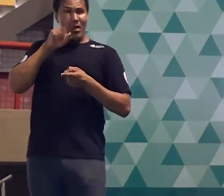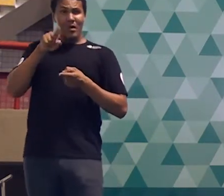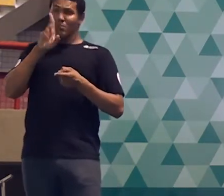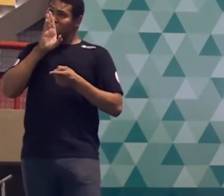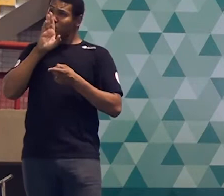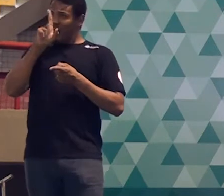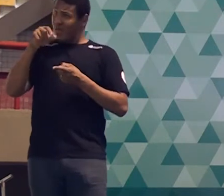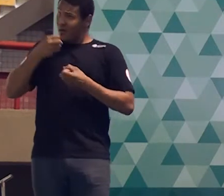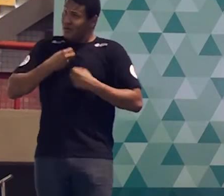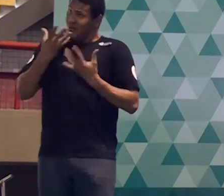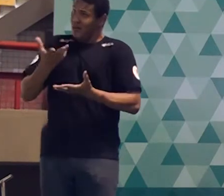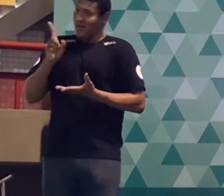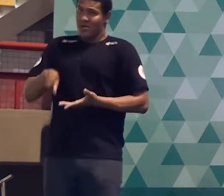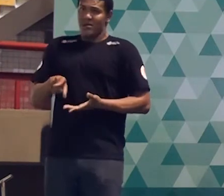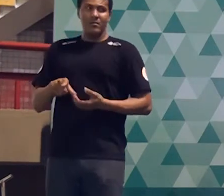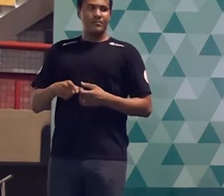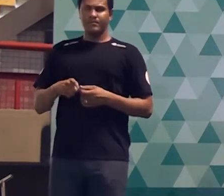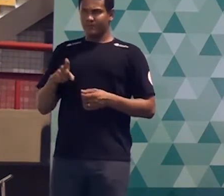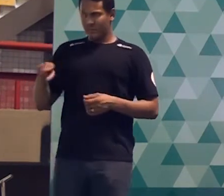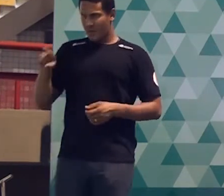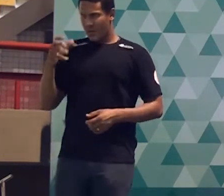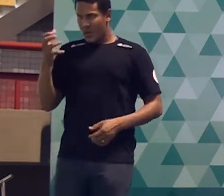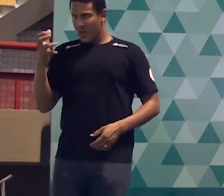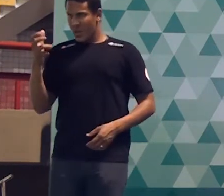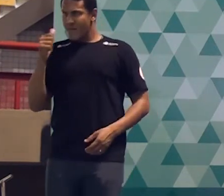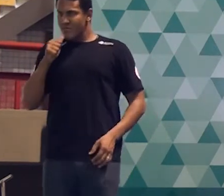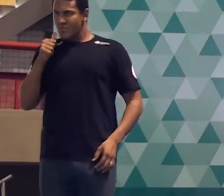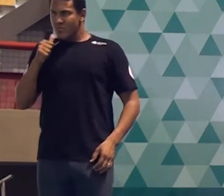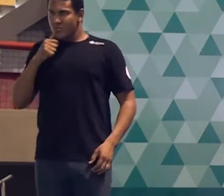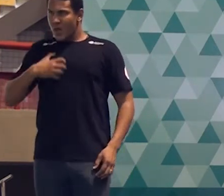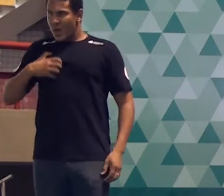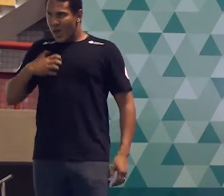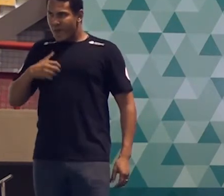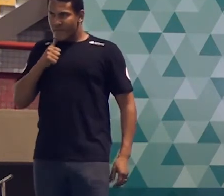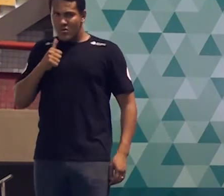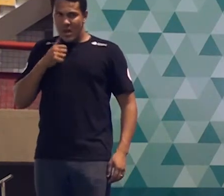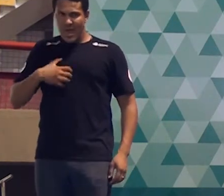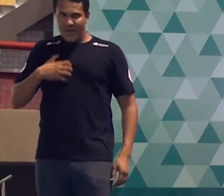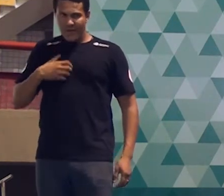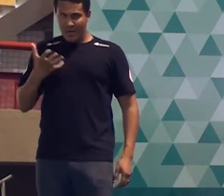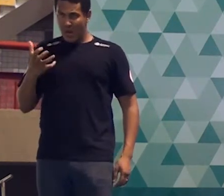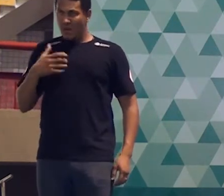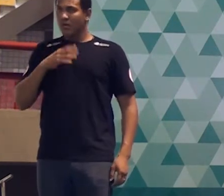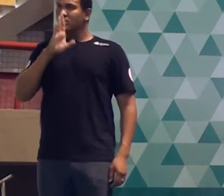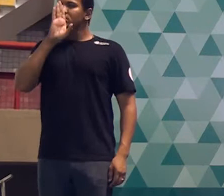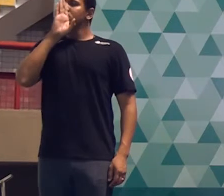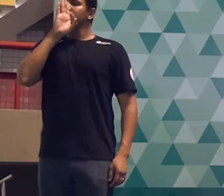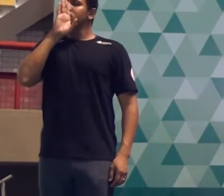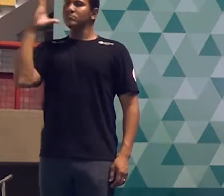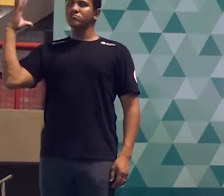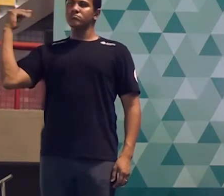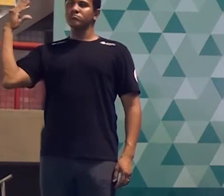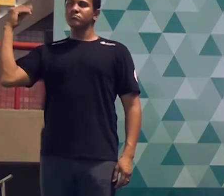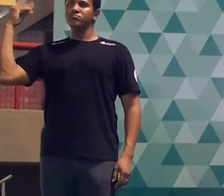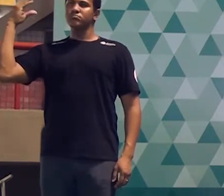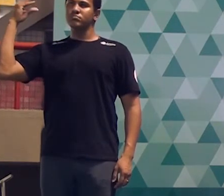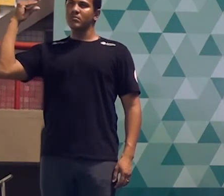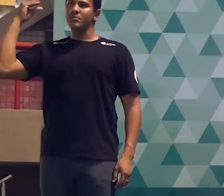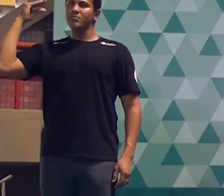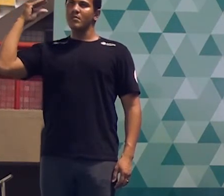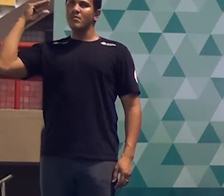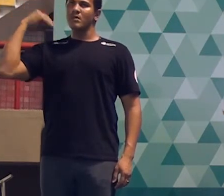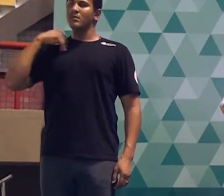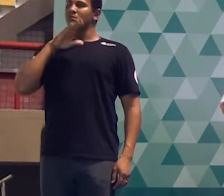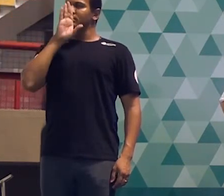discurso. Quer matar uma mulher de raiva? Fique calado. Quando ela começar a